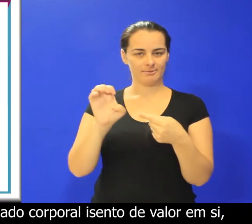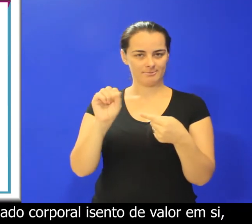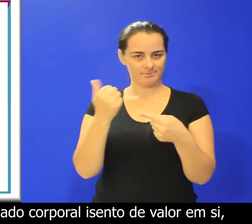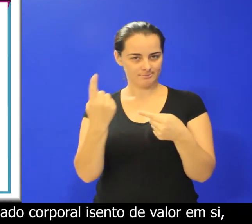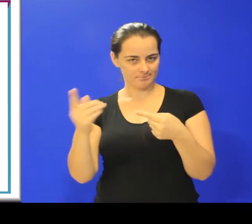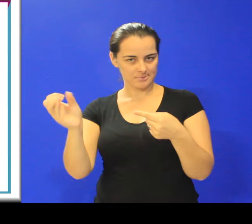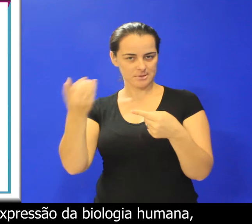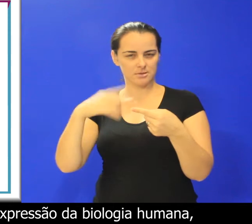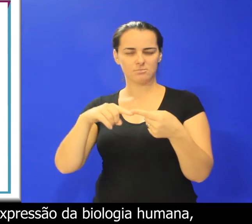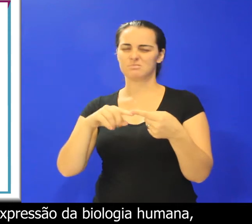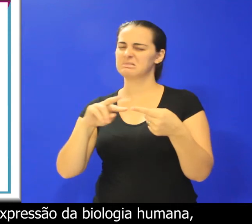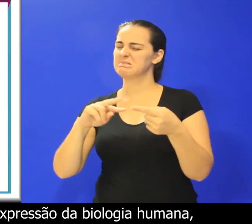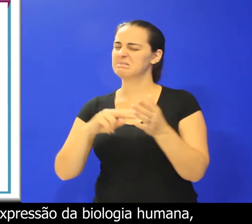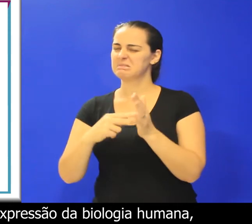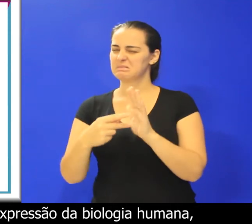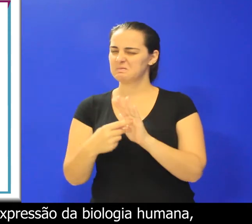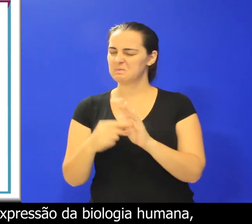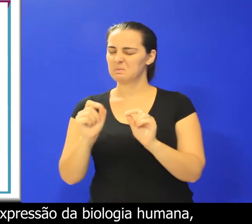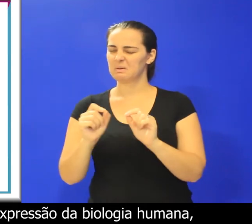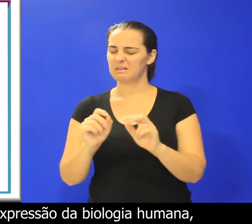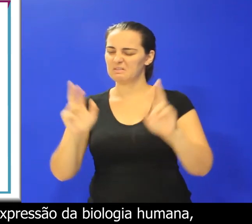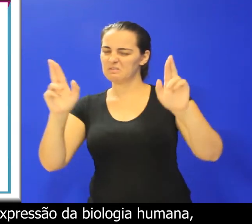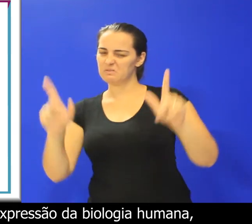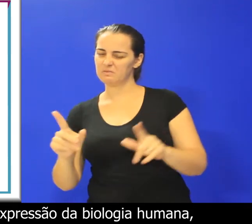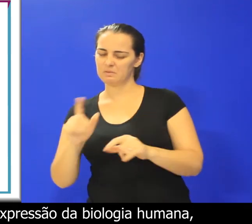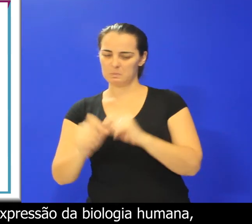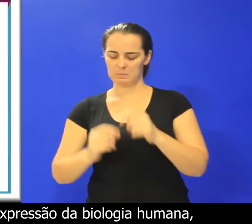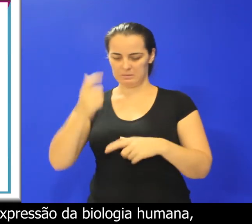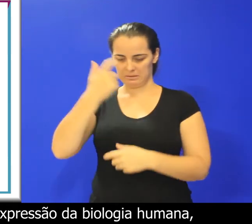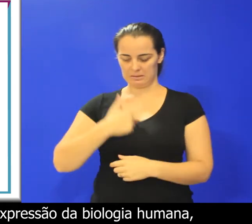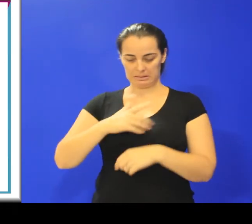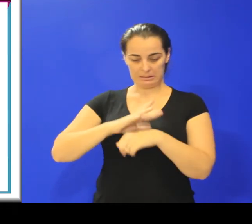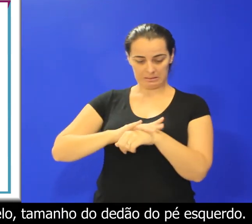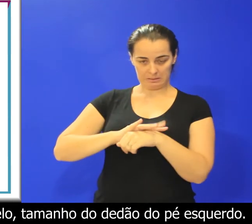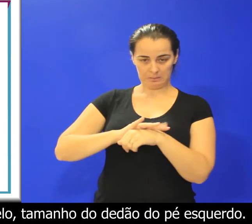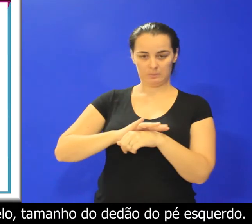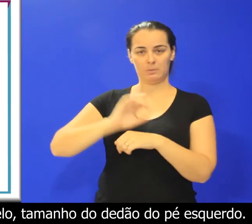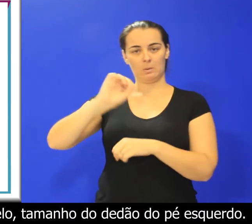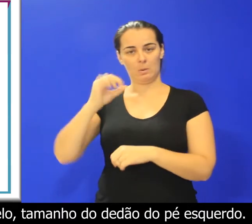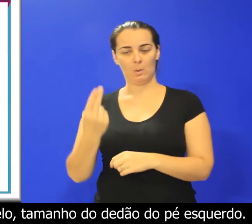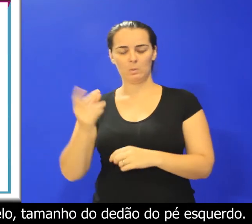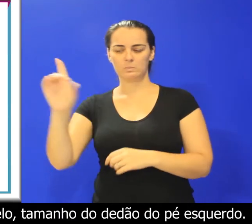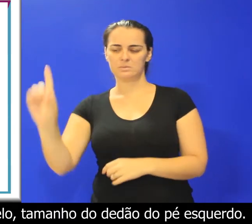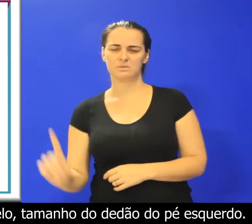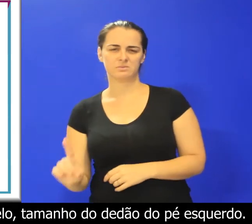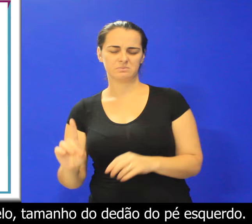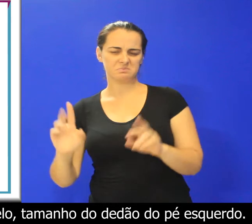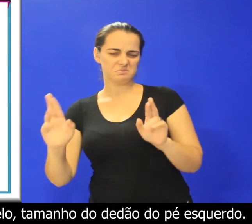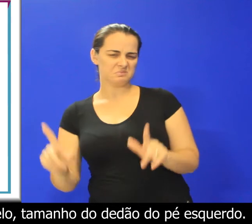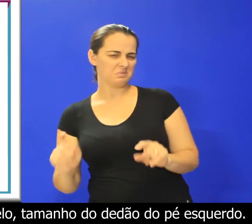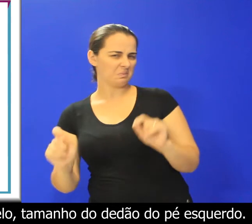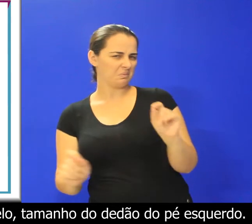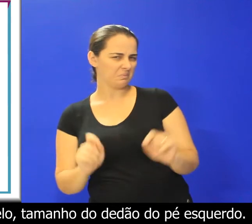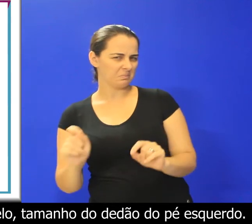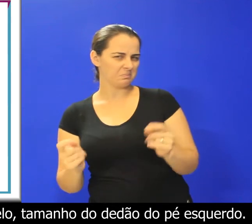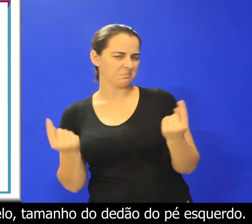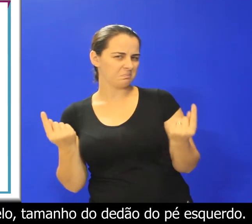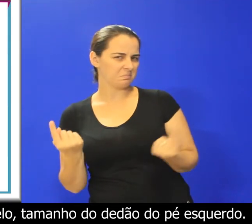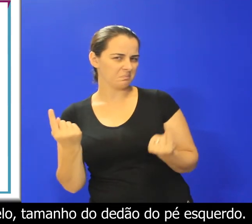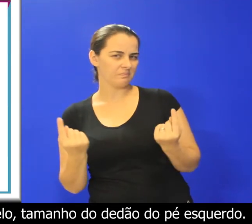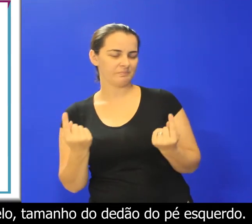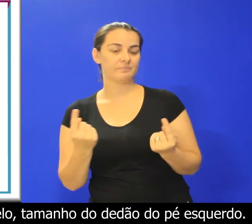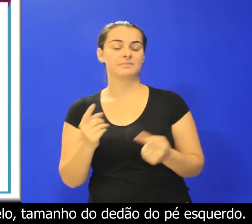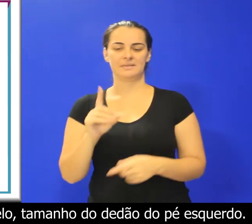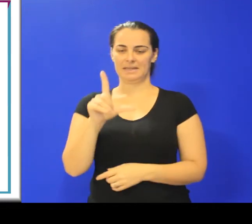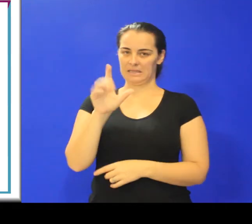de valor em si, ou seja, seria uma mera expressão da biologia humana, assim como uma pinta, cor do cabelo, tamanho do dedão